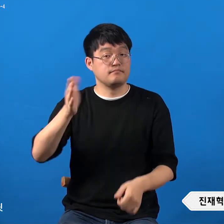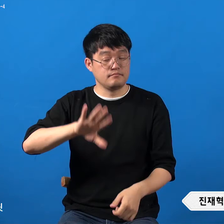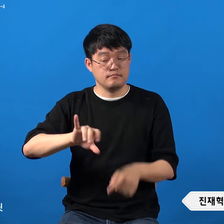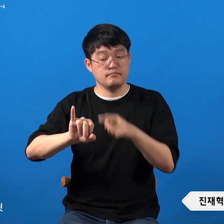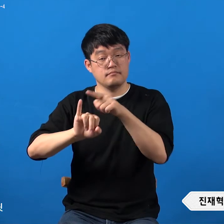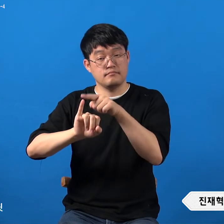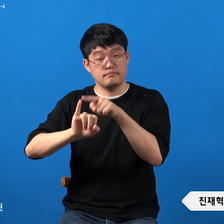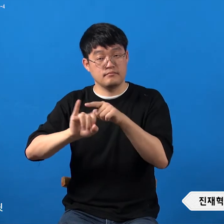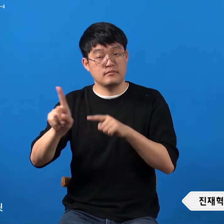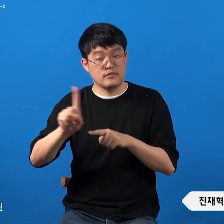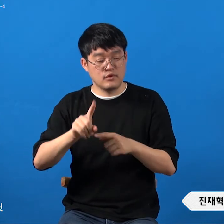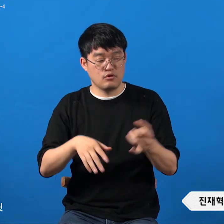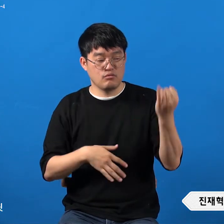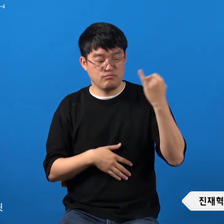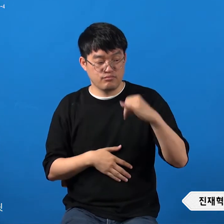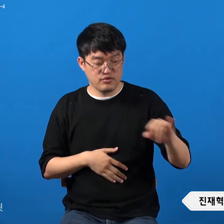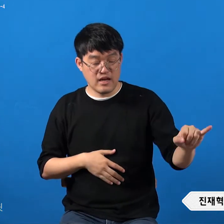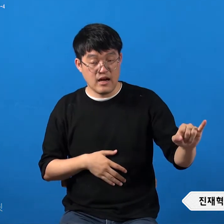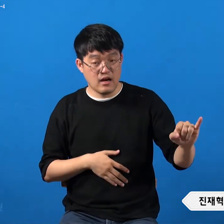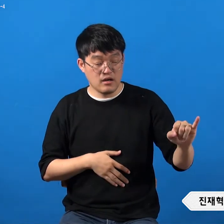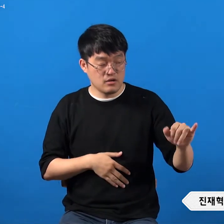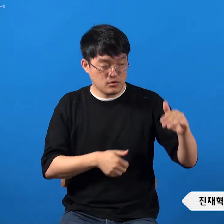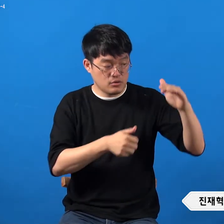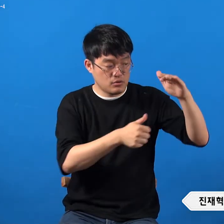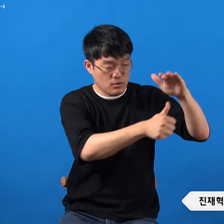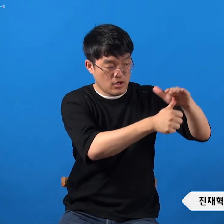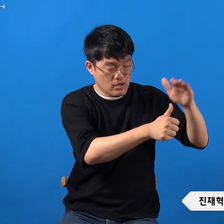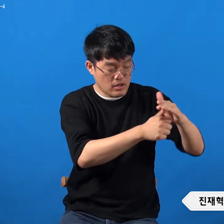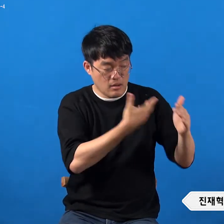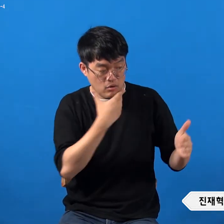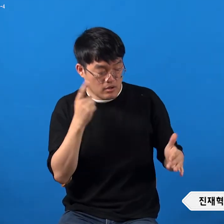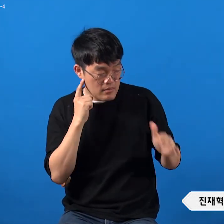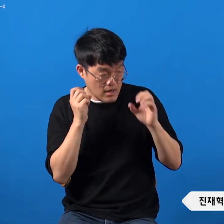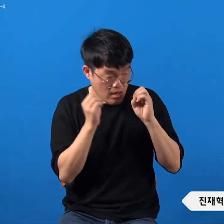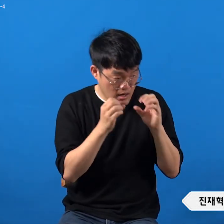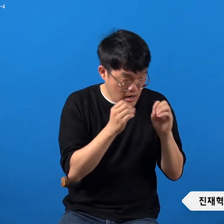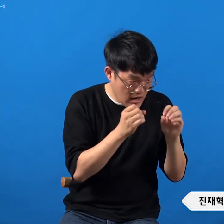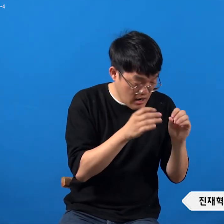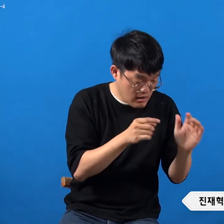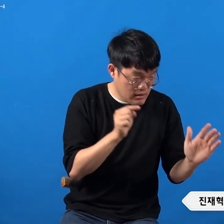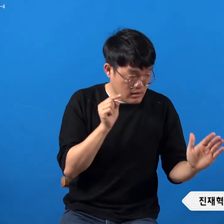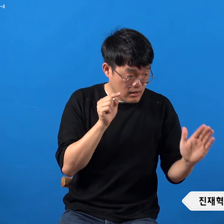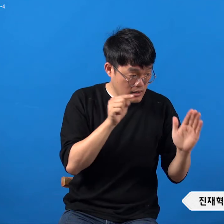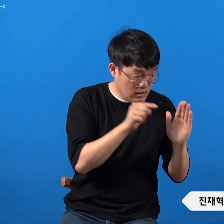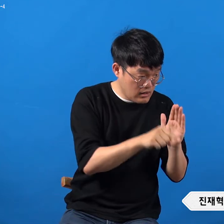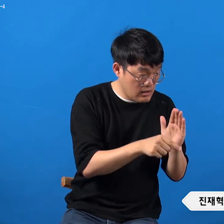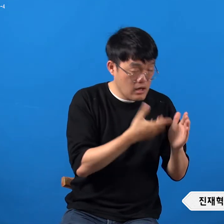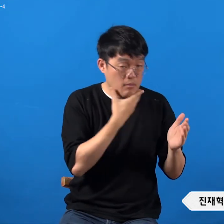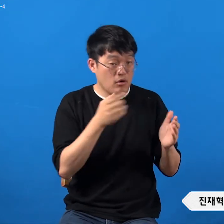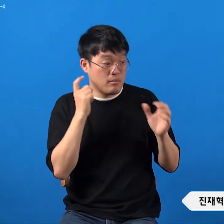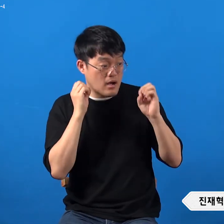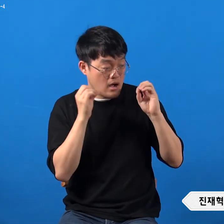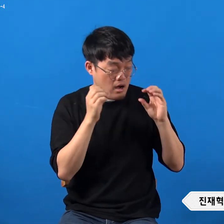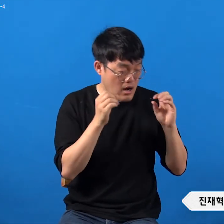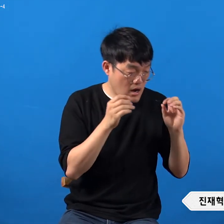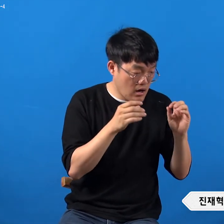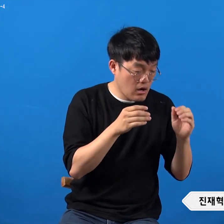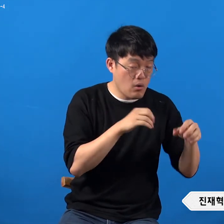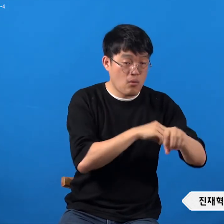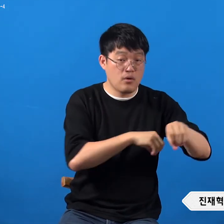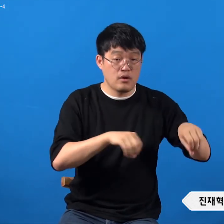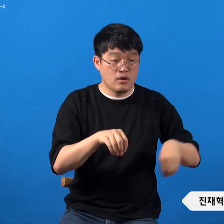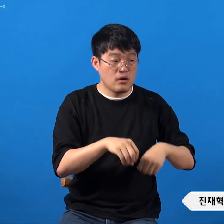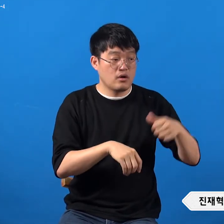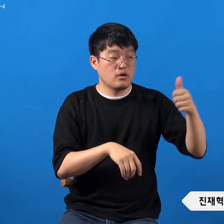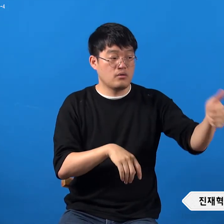그가 한 불량 소년에게 복음을 증거합니다. 그 복음을 증거하러 갔는데 복음을 증거하기는커녕